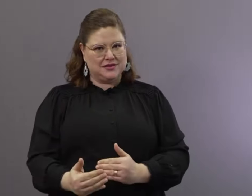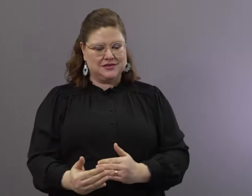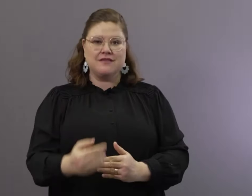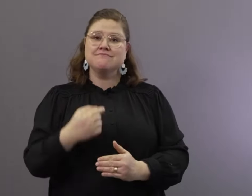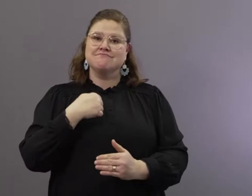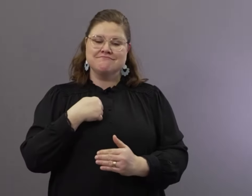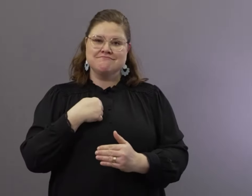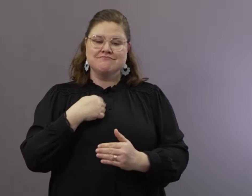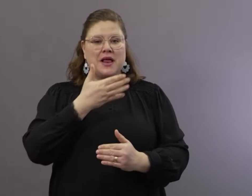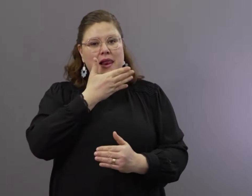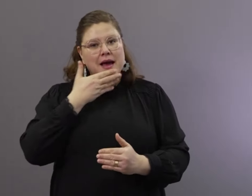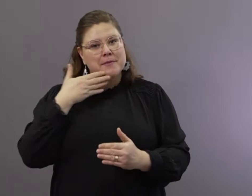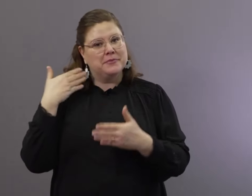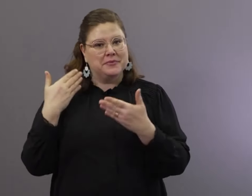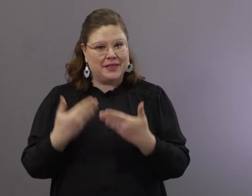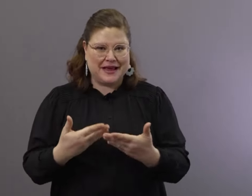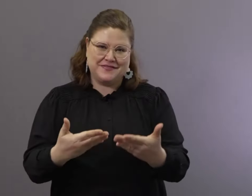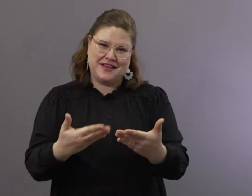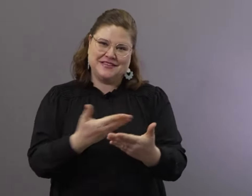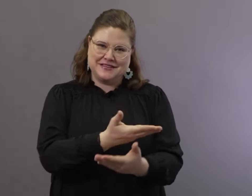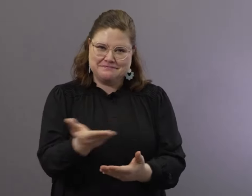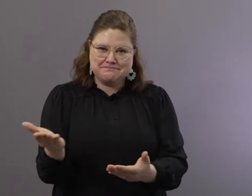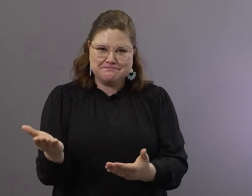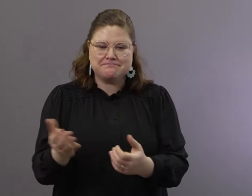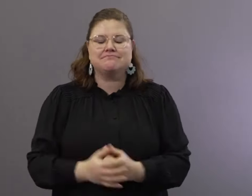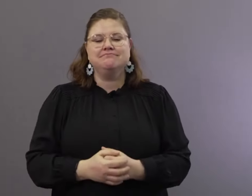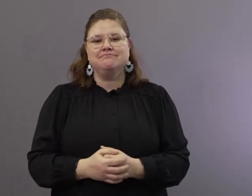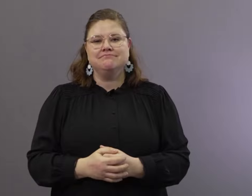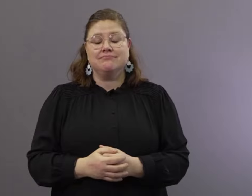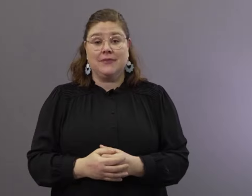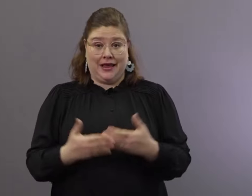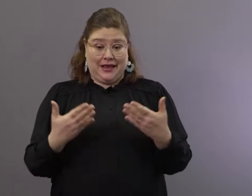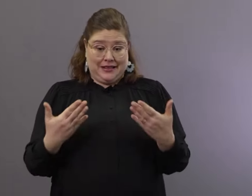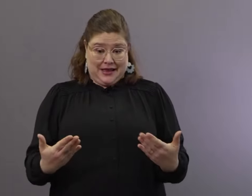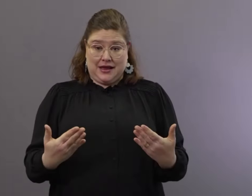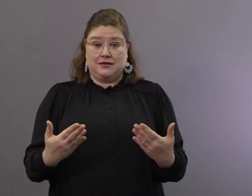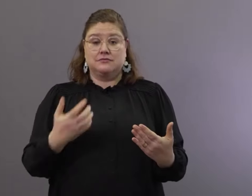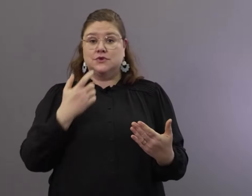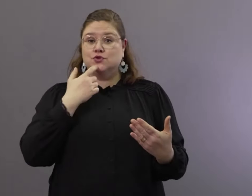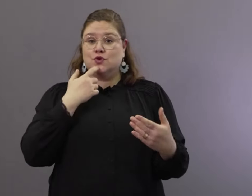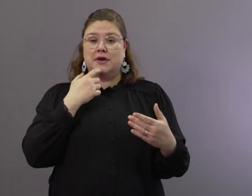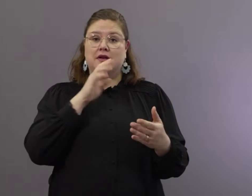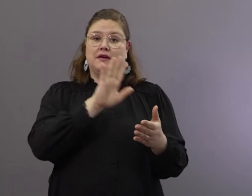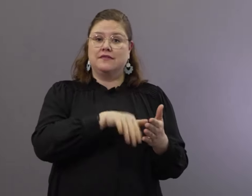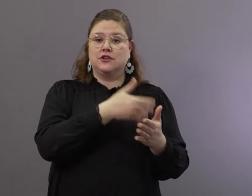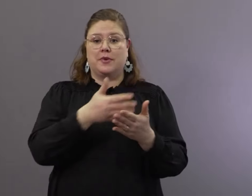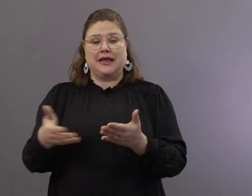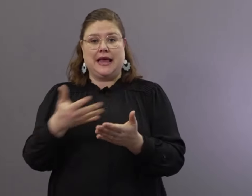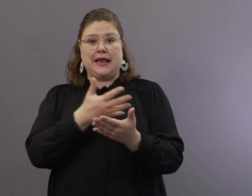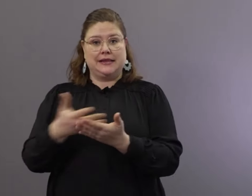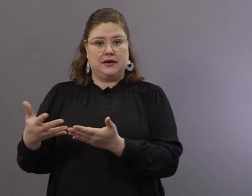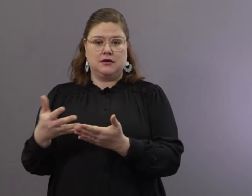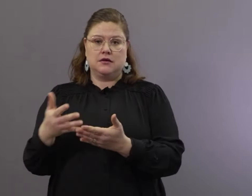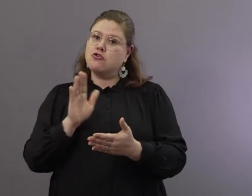kaikille lämpimät terveiset. Tosiaankin tänään vietämme kansallisten viittomakieliemme